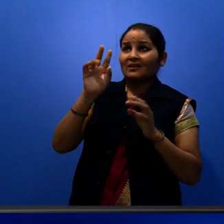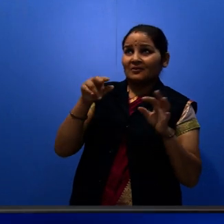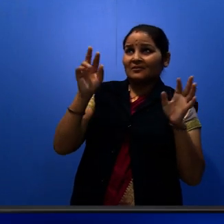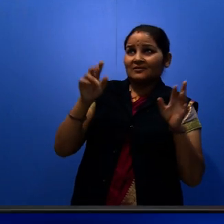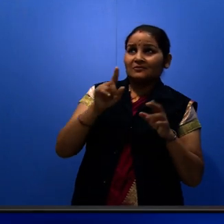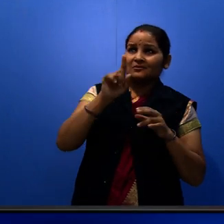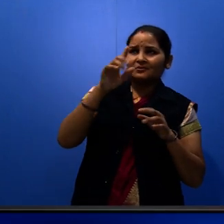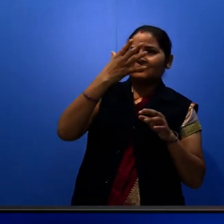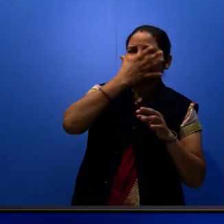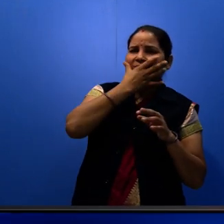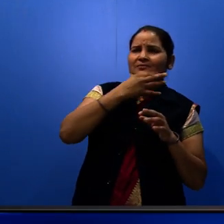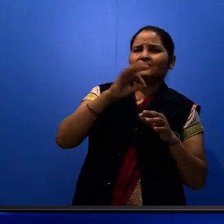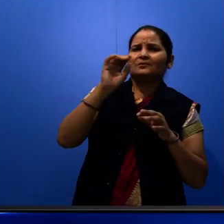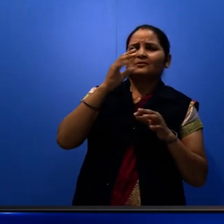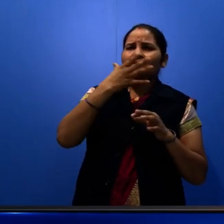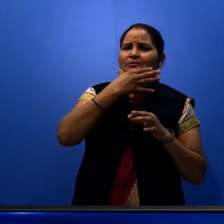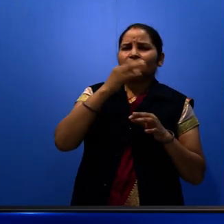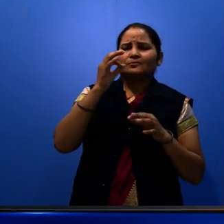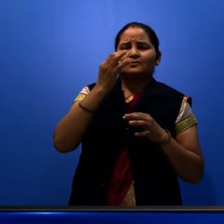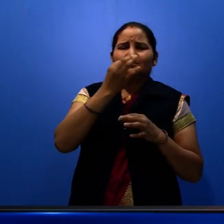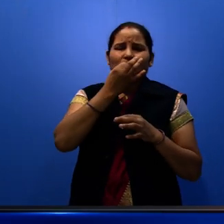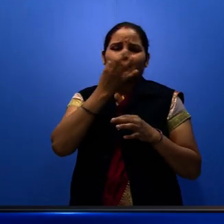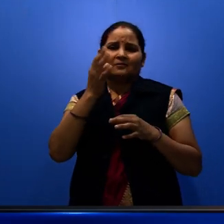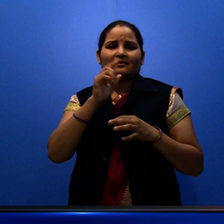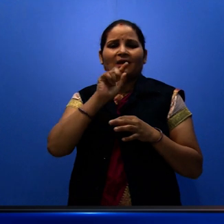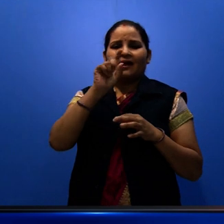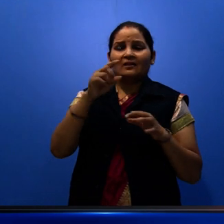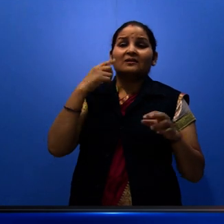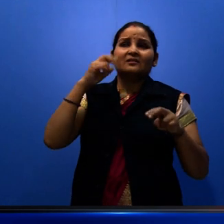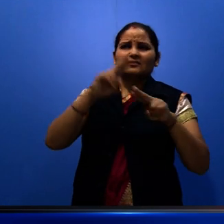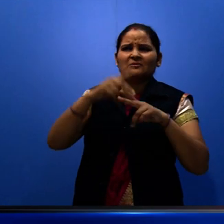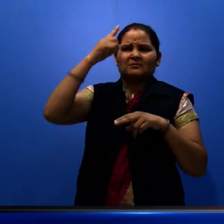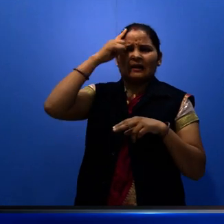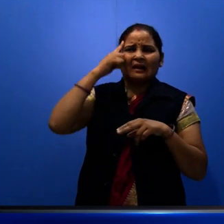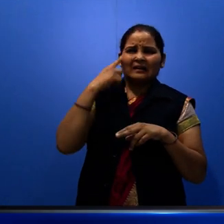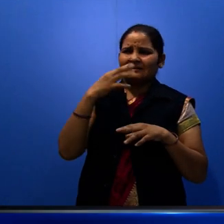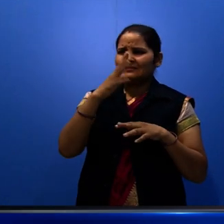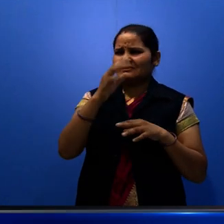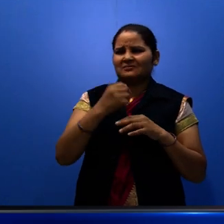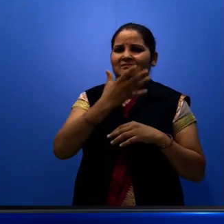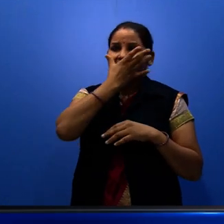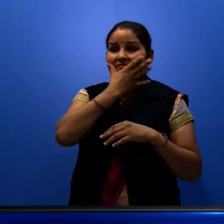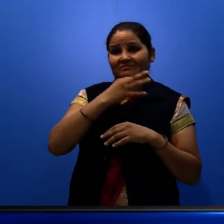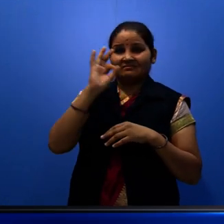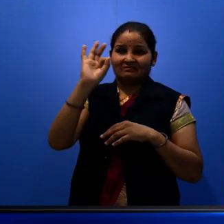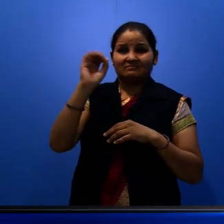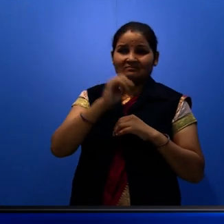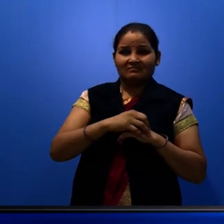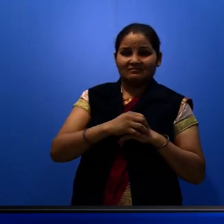ये कोयल, तुम कितना अच्छा गाती हो, पर अगर तुम काली न होती तो कितना अच्छा